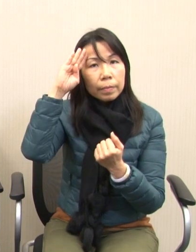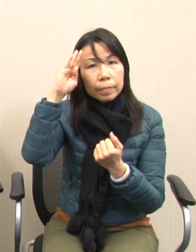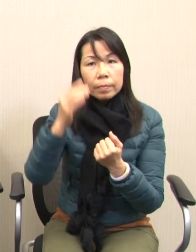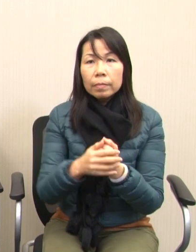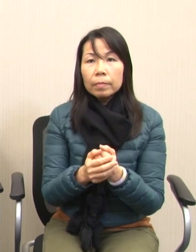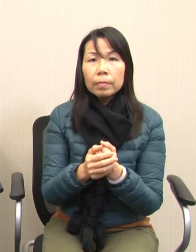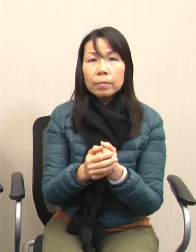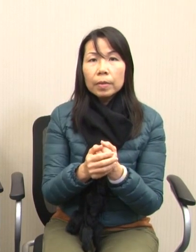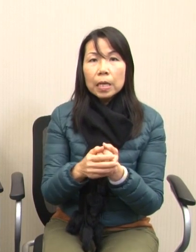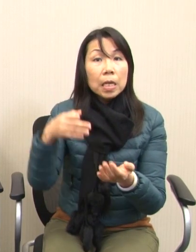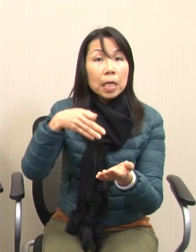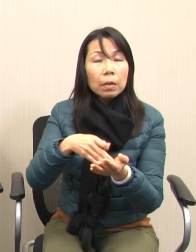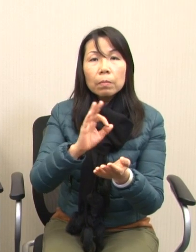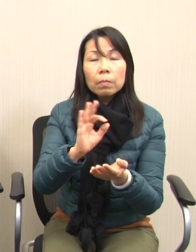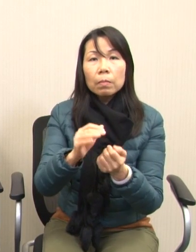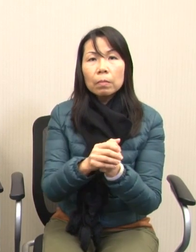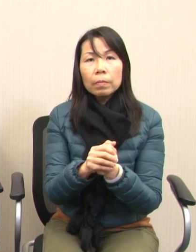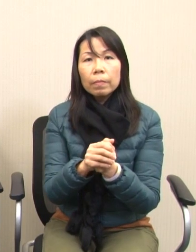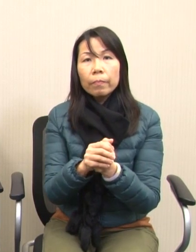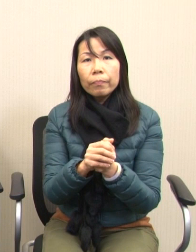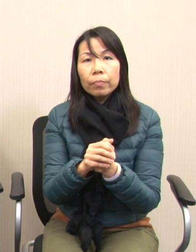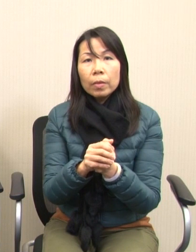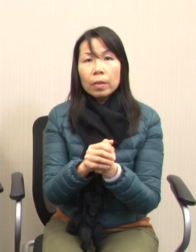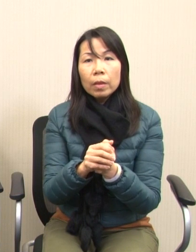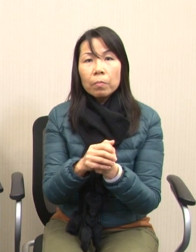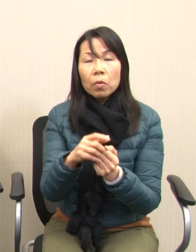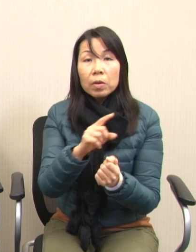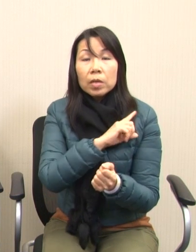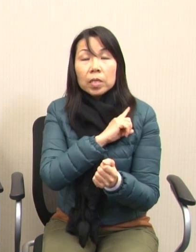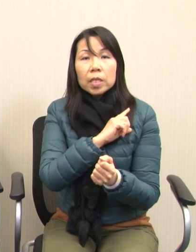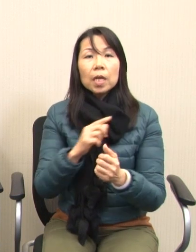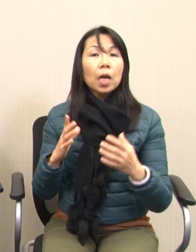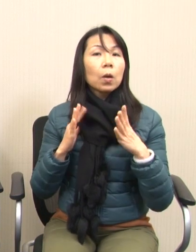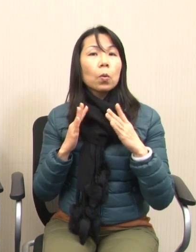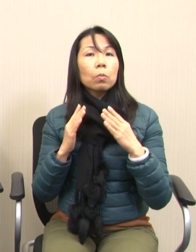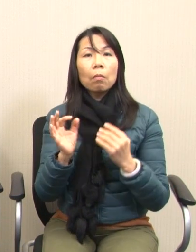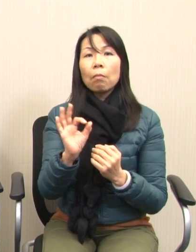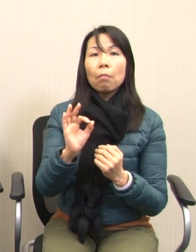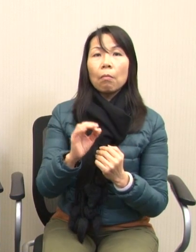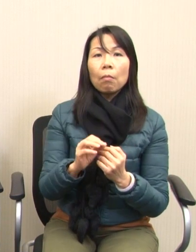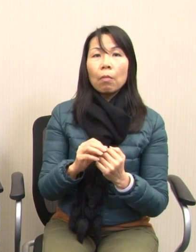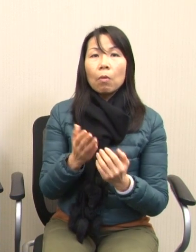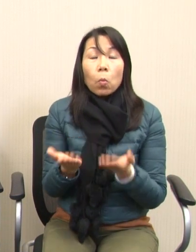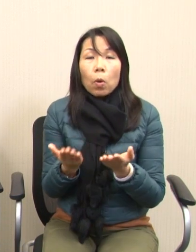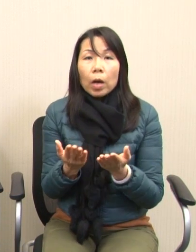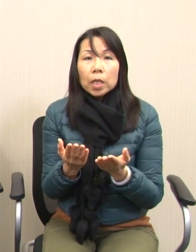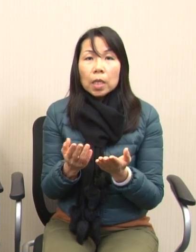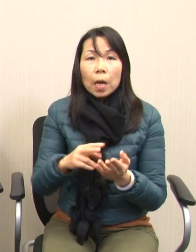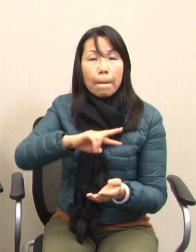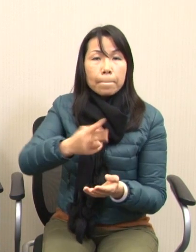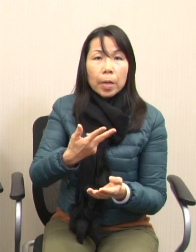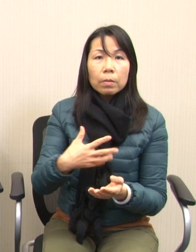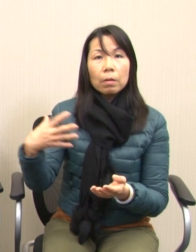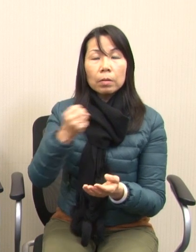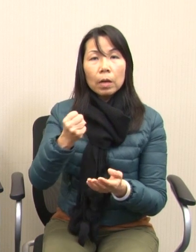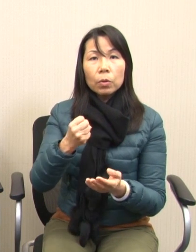你不要籌全滿志，你不要以為自得而滿，你不要以為你做了特權階級